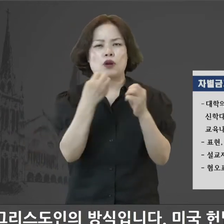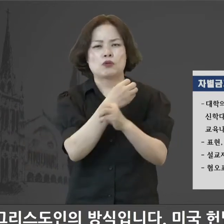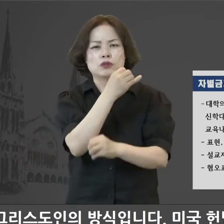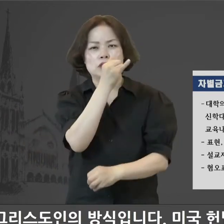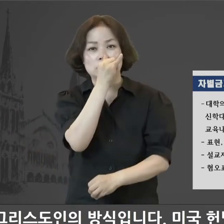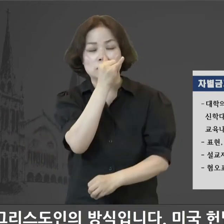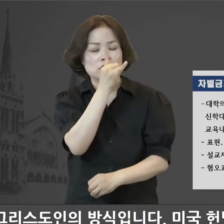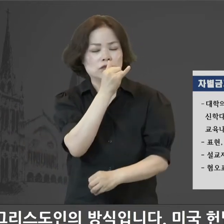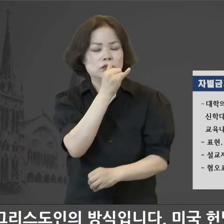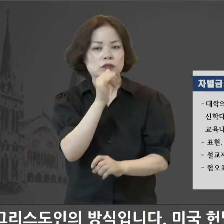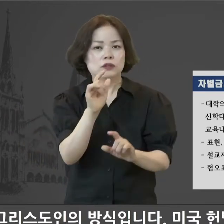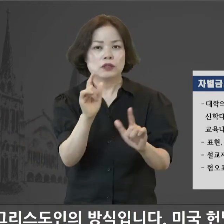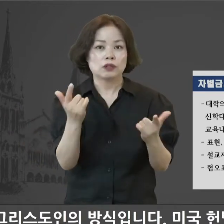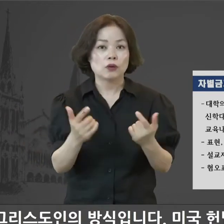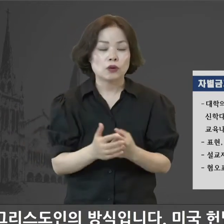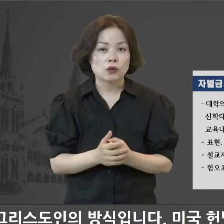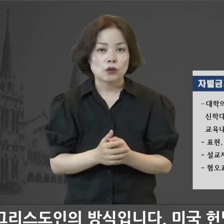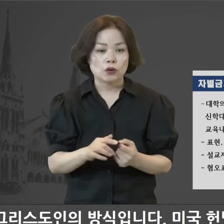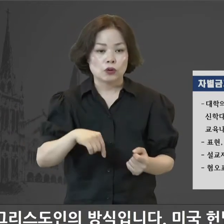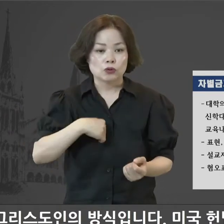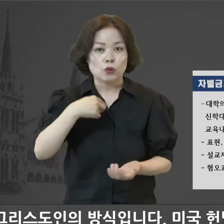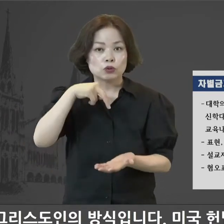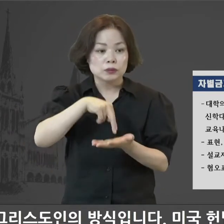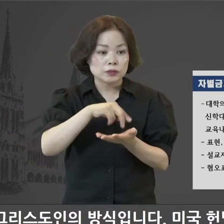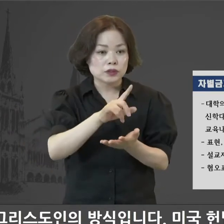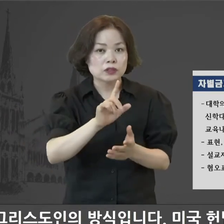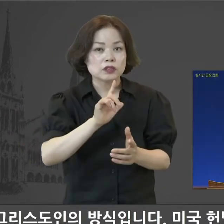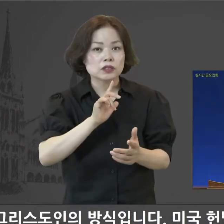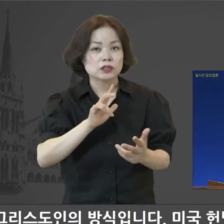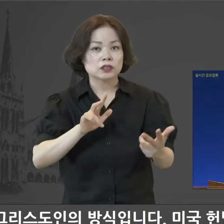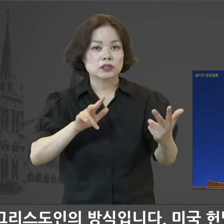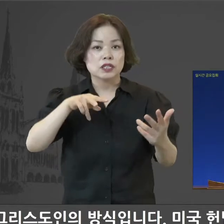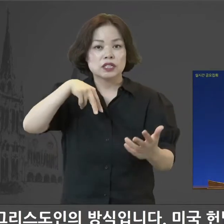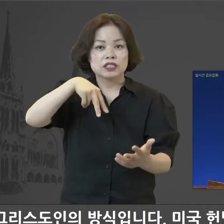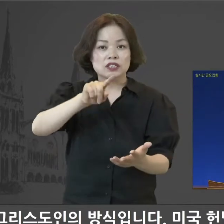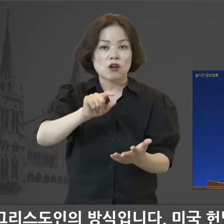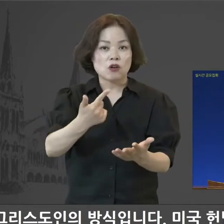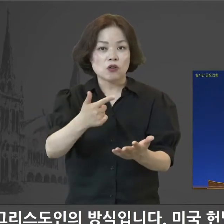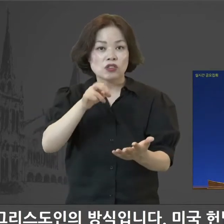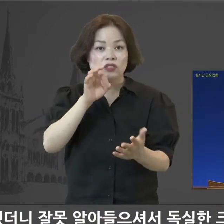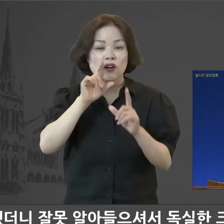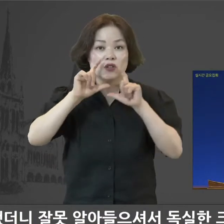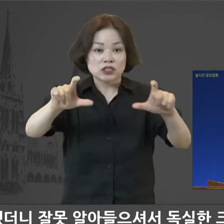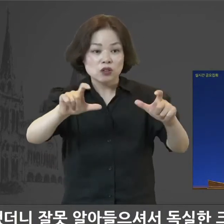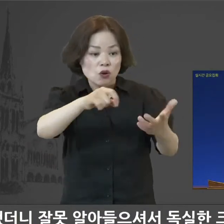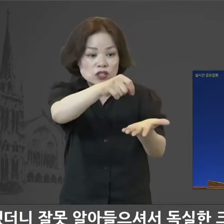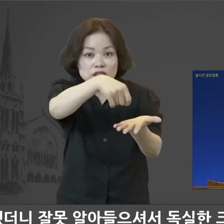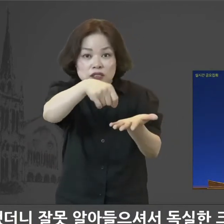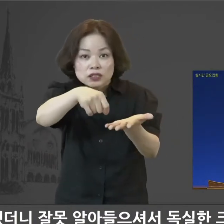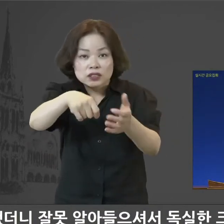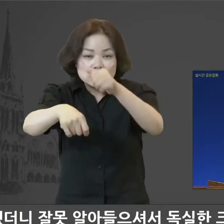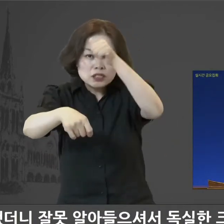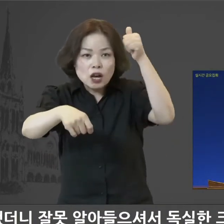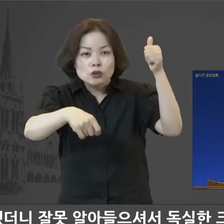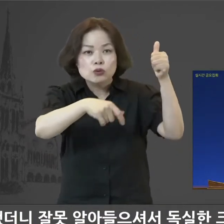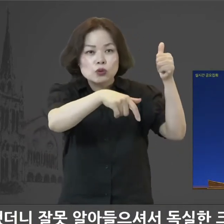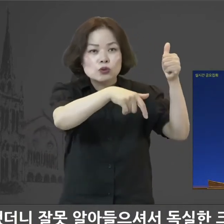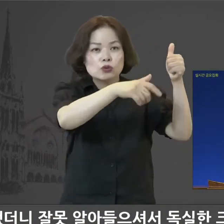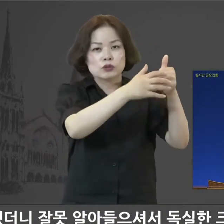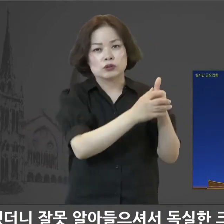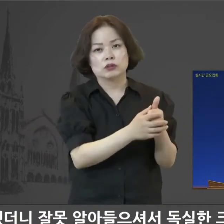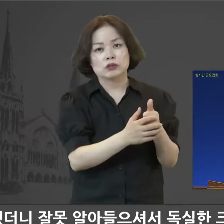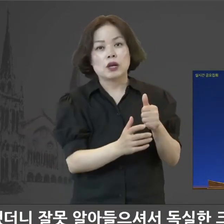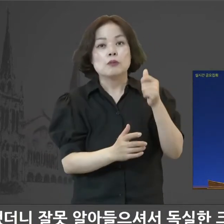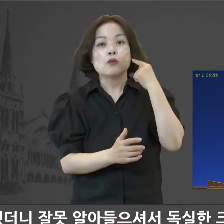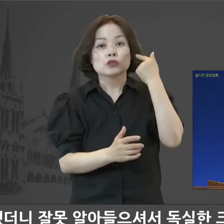그렇지 않습니다. 그러니까 독립선언서에, 미국 독립선언서에 사인하신 분들 중에 장로교 목사님은 존 위더스푼 목사님 한